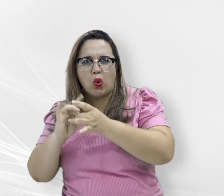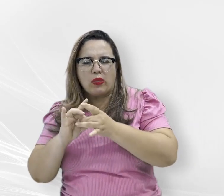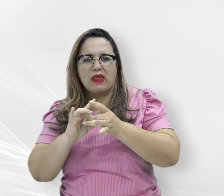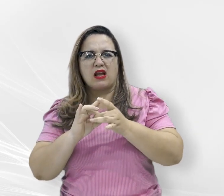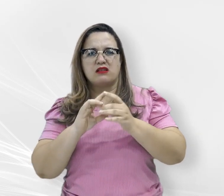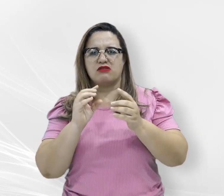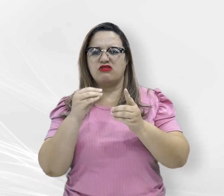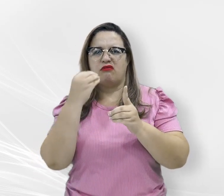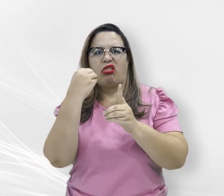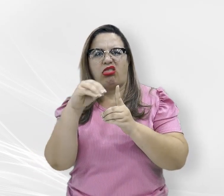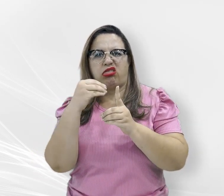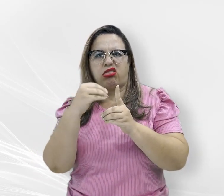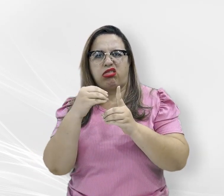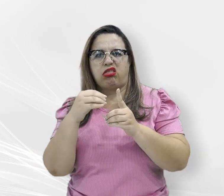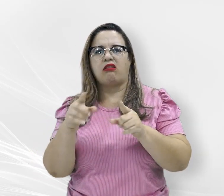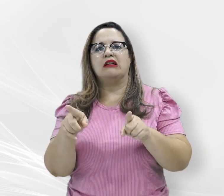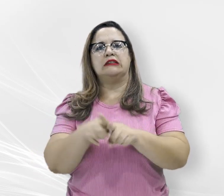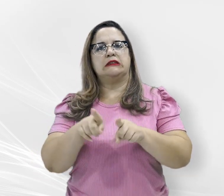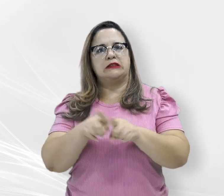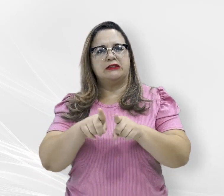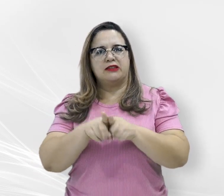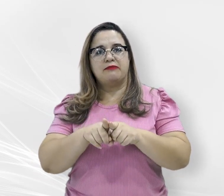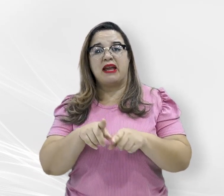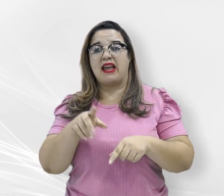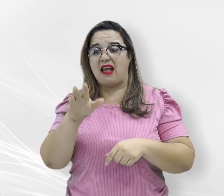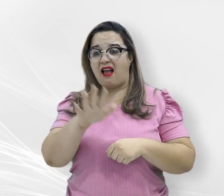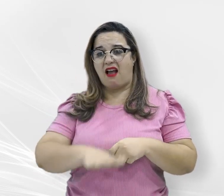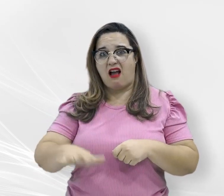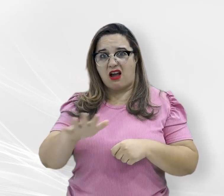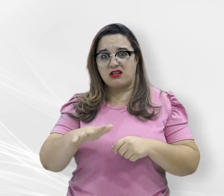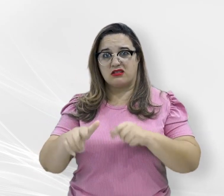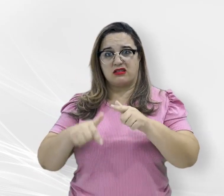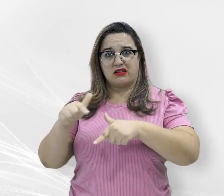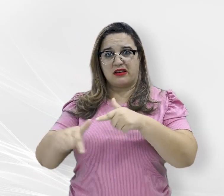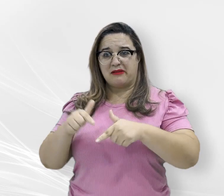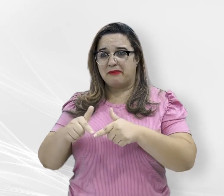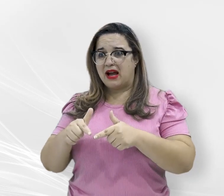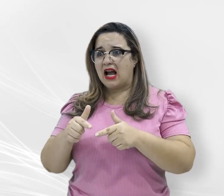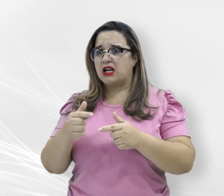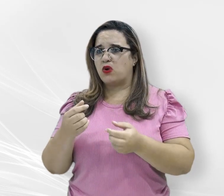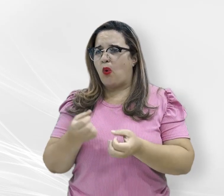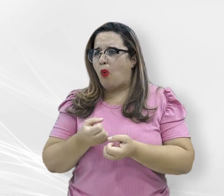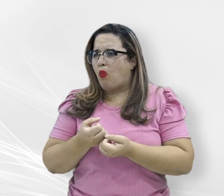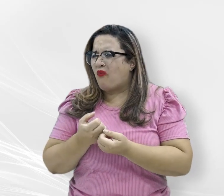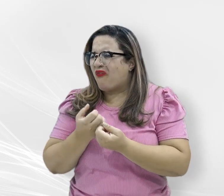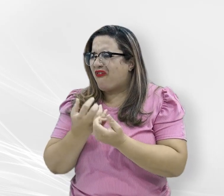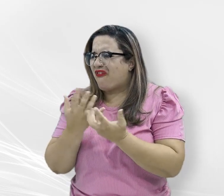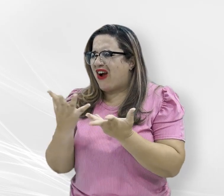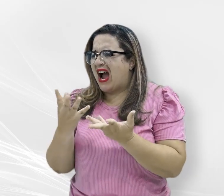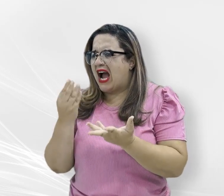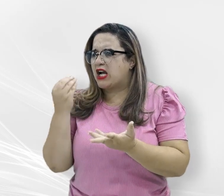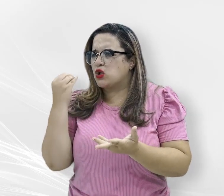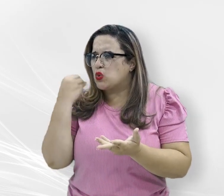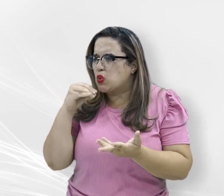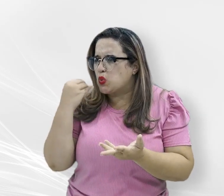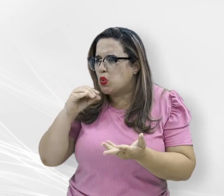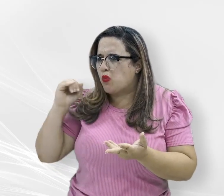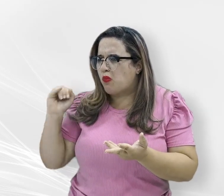qual são oriundos, e ainda alijará o mercado de trabalho milhares de oportunidades de aprendizagem profissional.